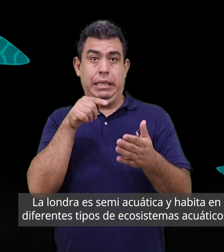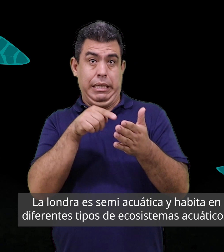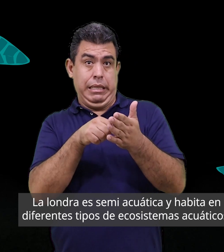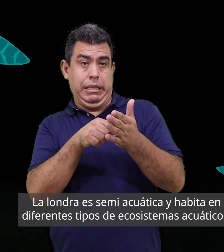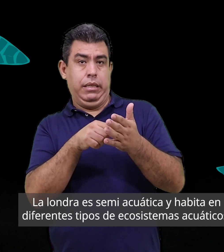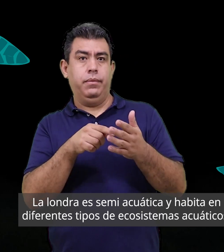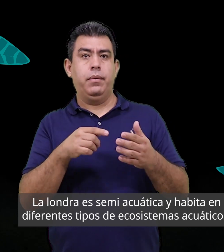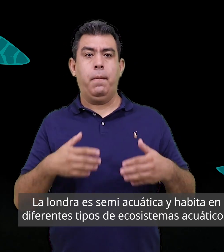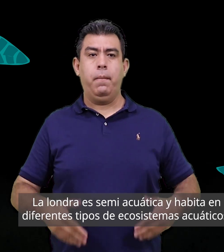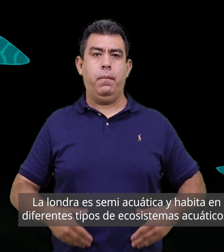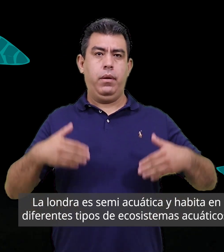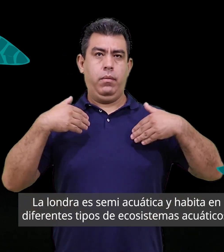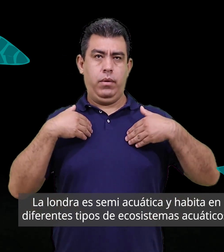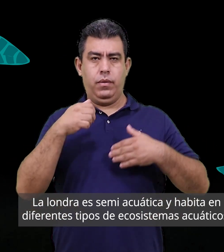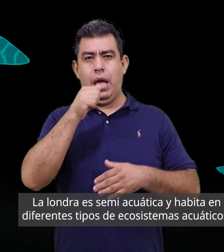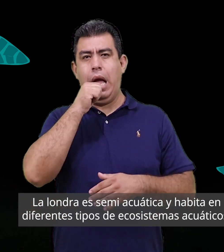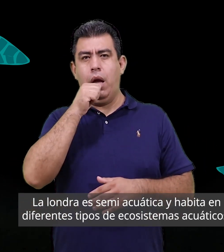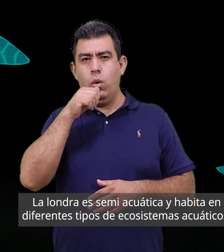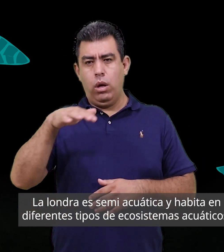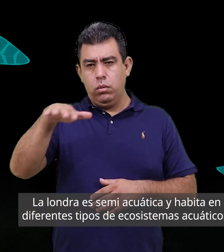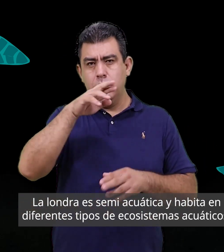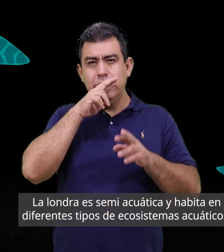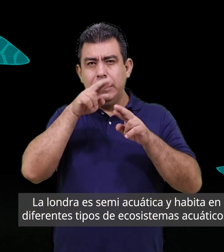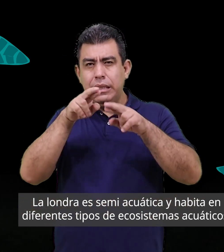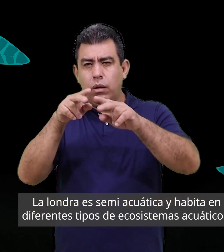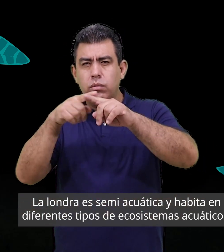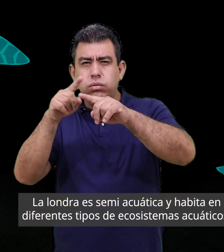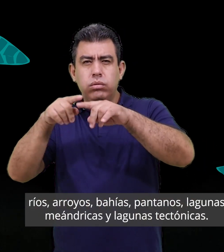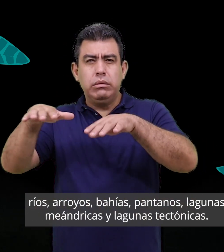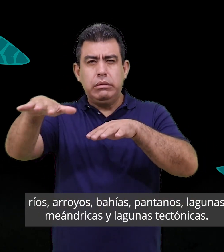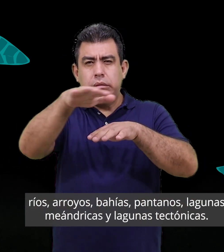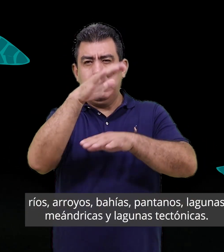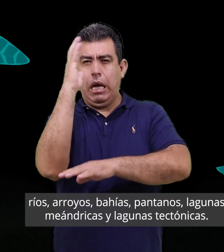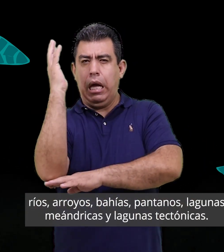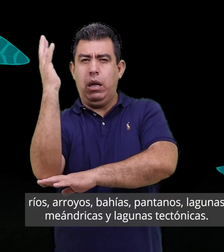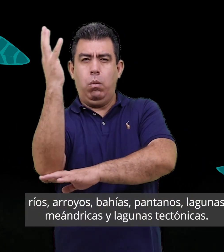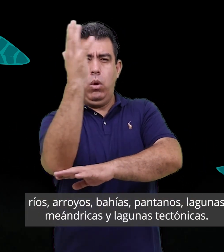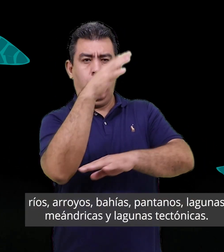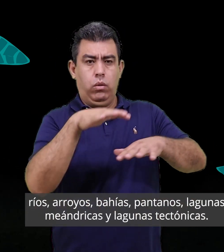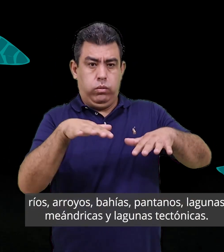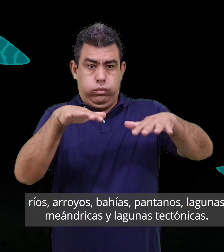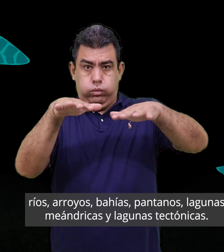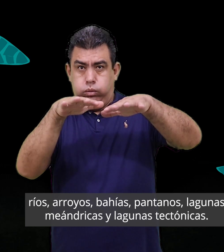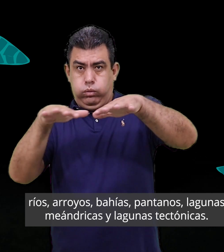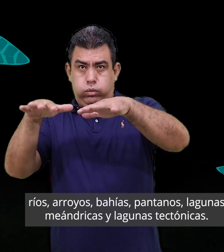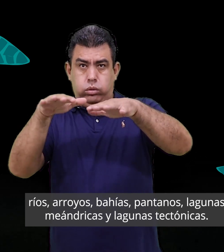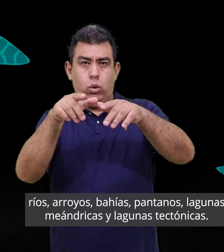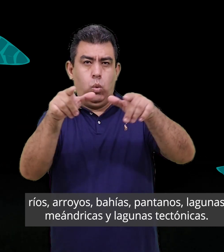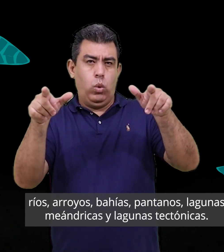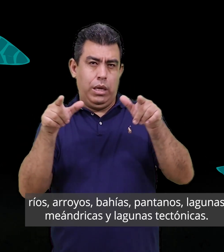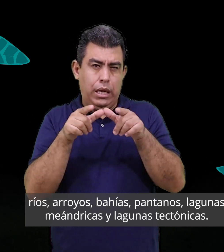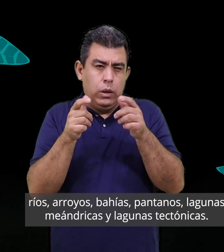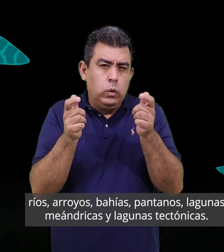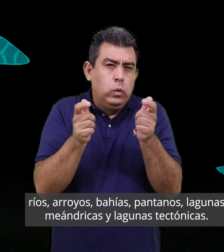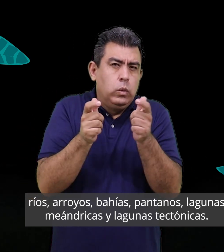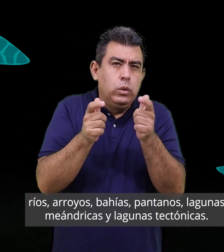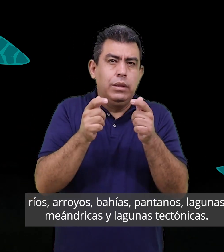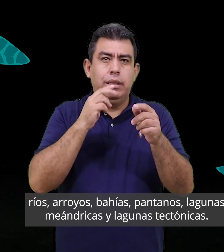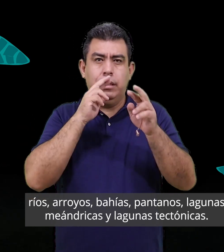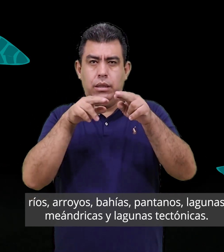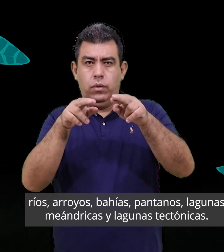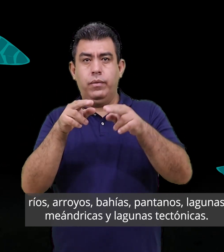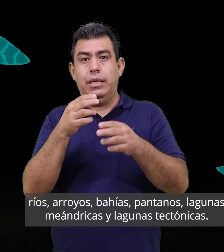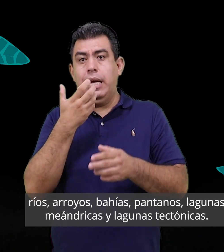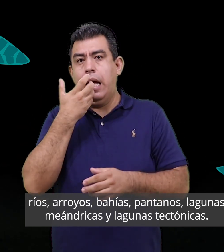semiacuática y habita en diferentes tipos de ecosistemas acuáticos, ríos, arroyos, bahías, pantanos,